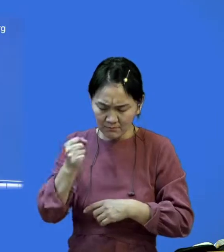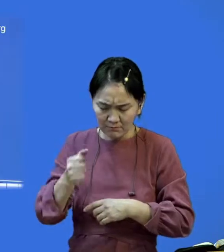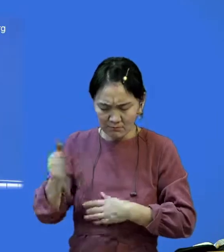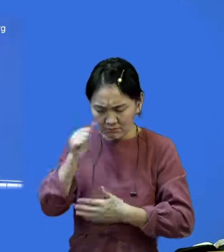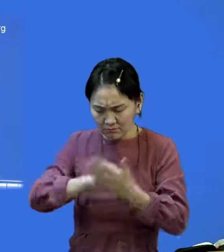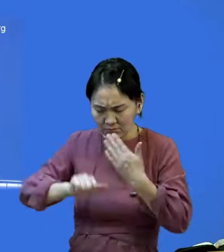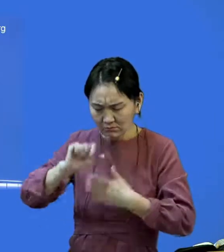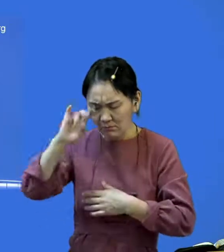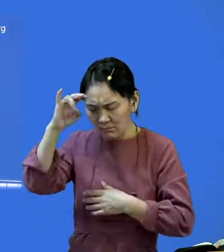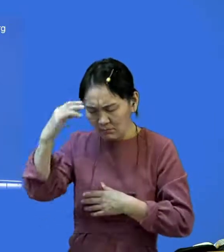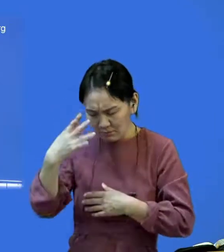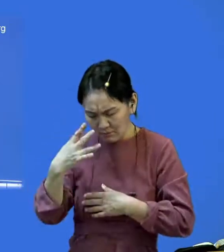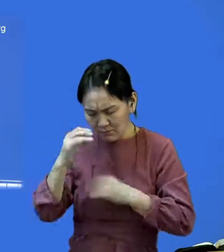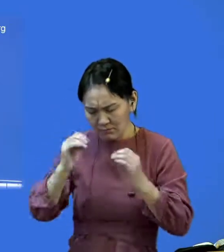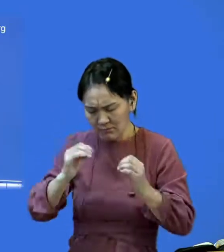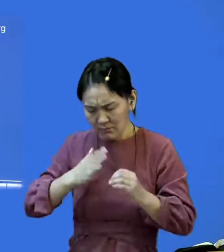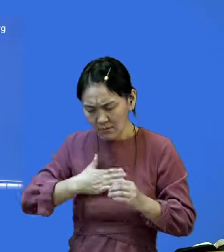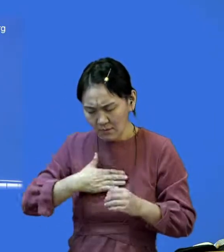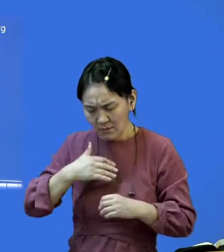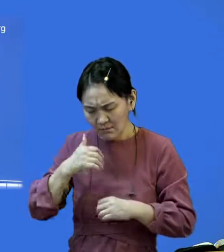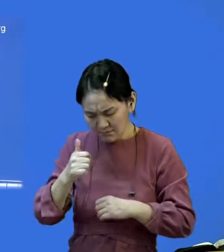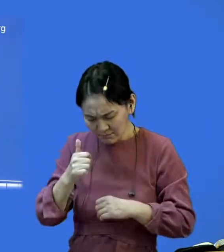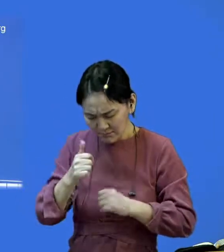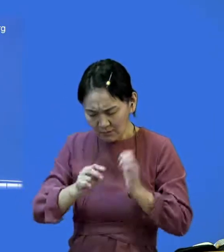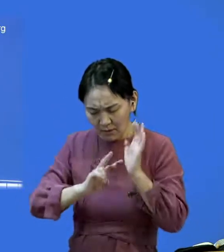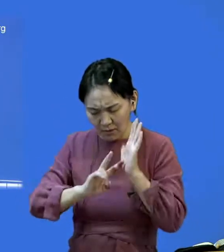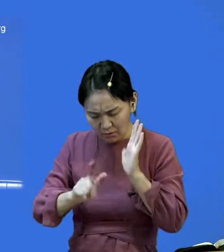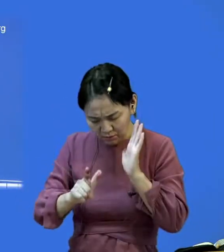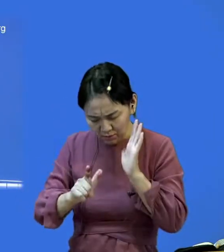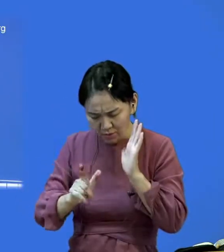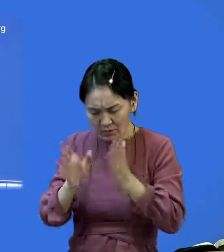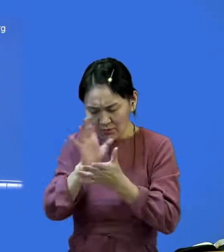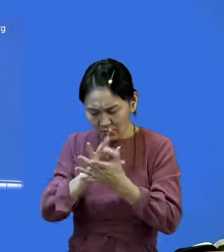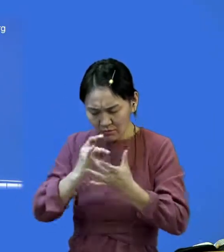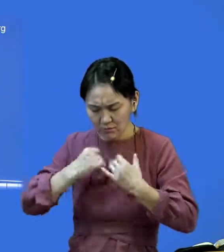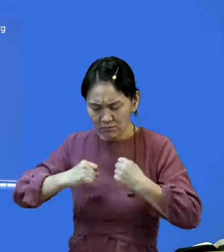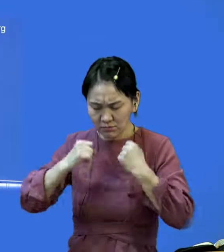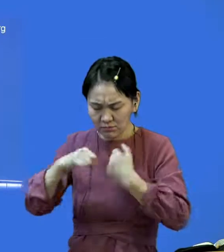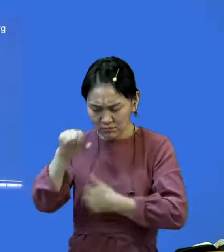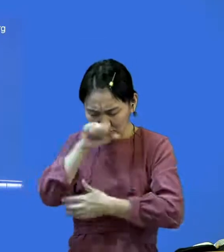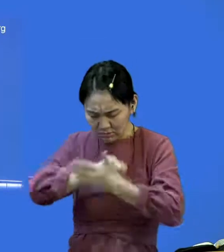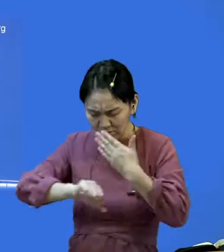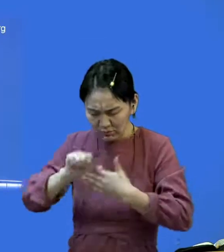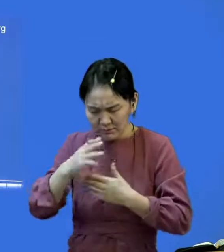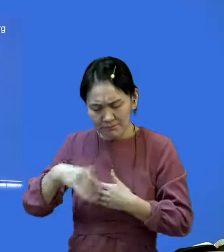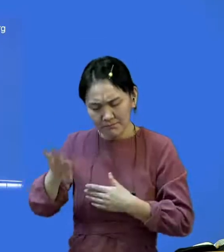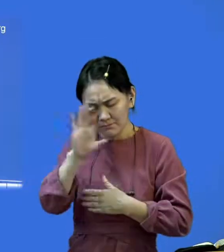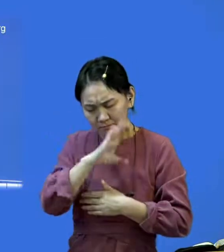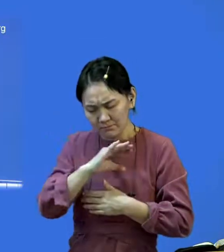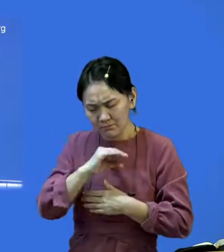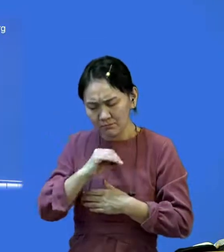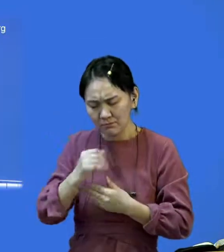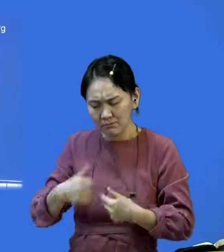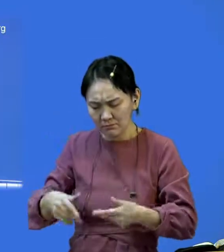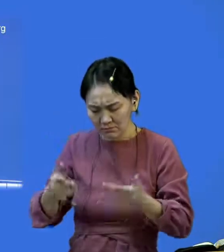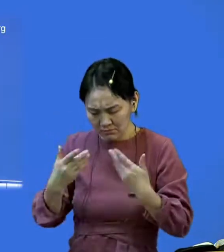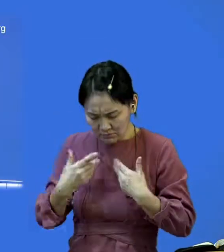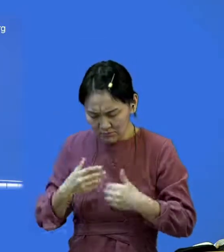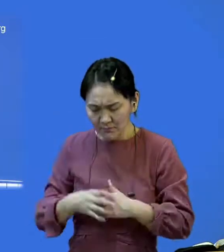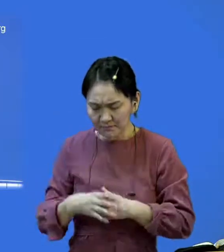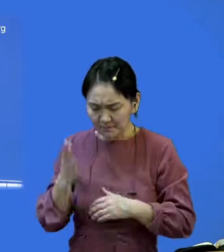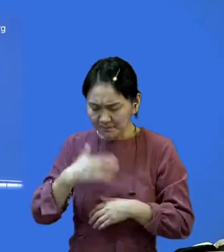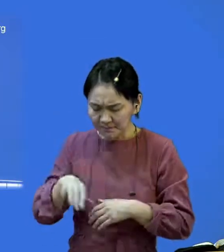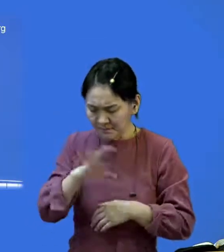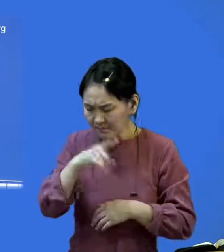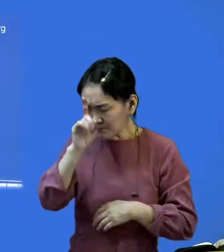нэгүсэл болон амь уг ариун сүнсний хүч чадлаар бид бүхнийг дүүргэн өгч, бид